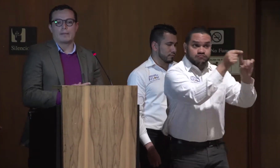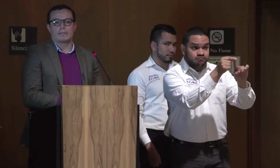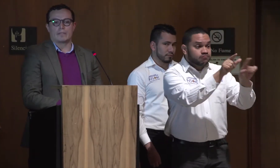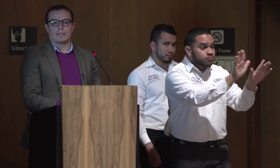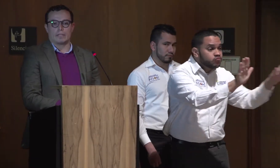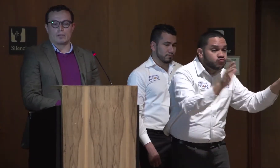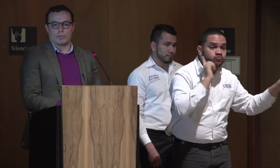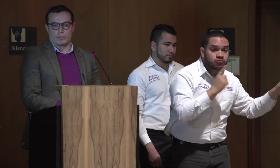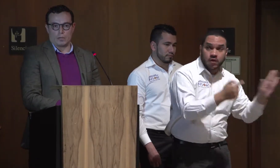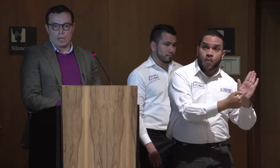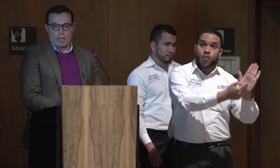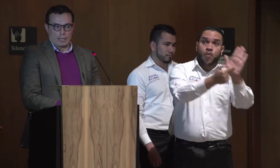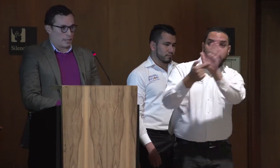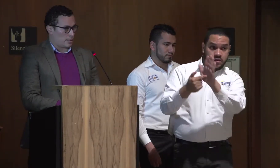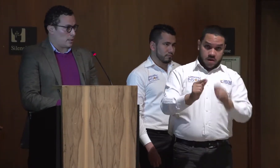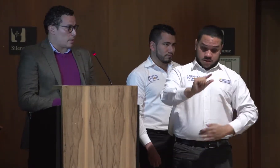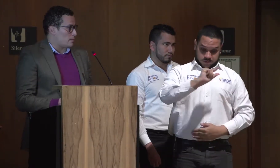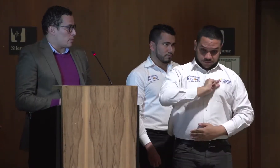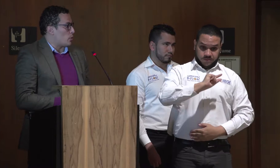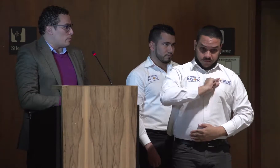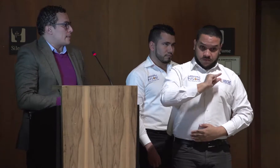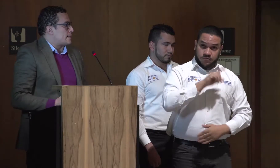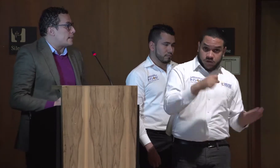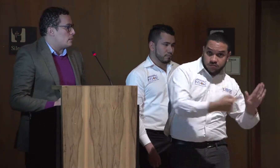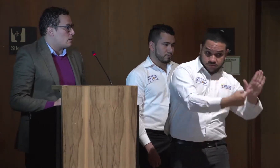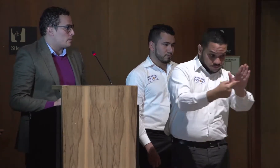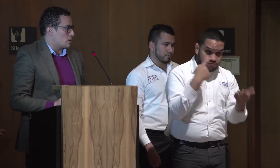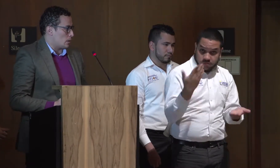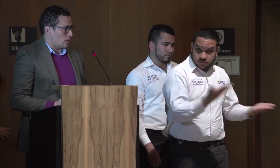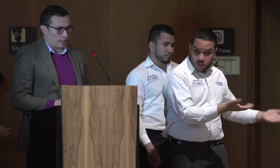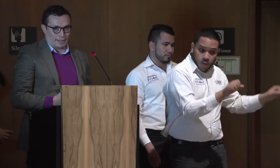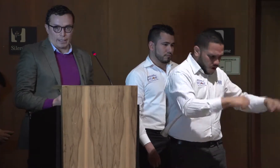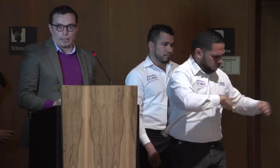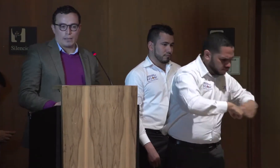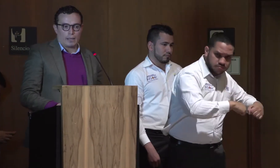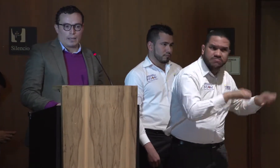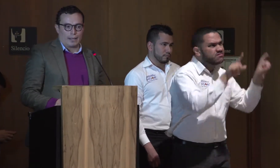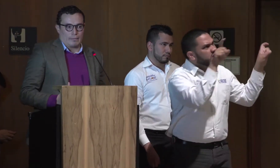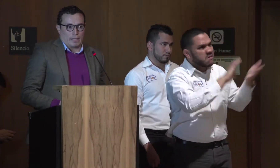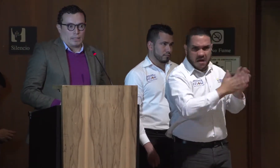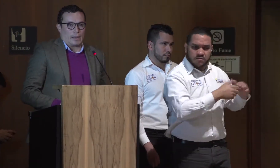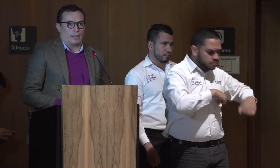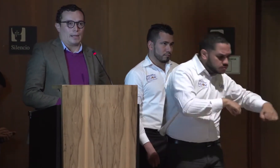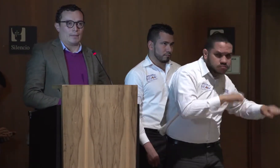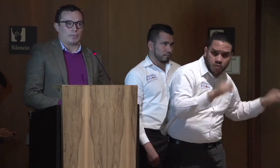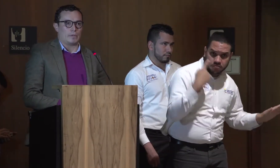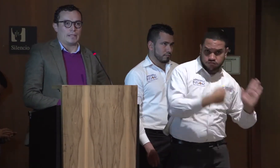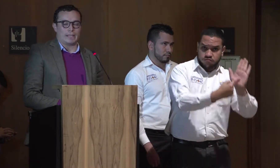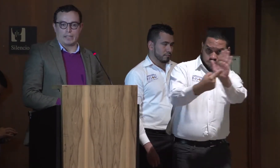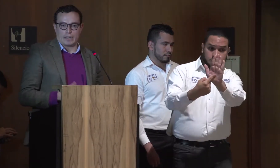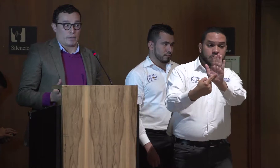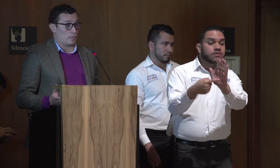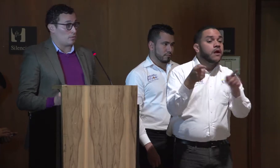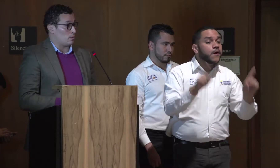tarea, precisamente como INSOR, que este tema se puede empezar a hacer, ¿sí? Que tiene realmente la